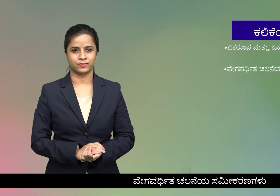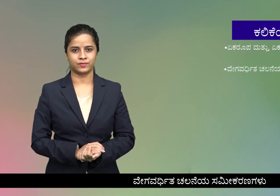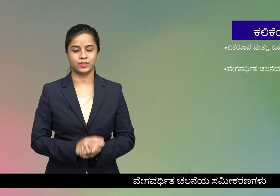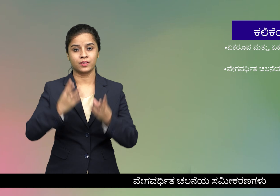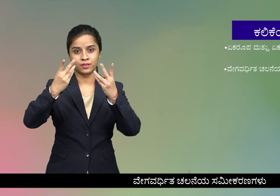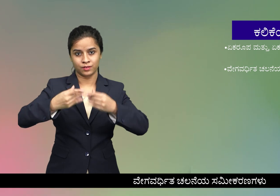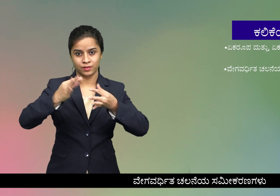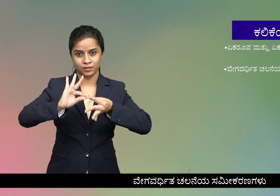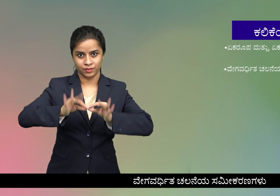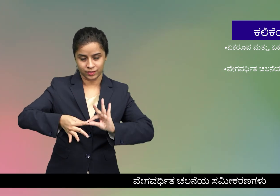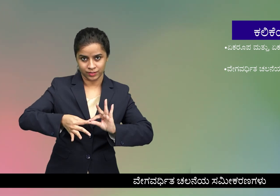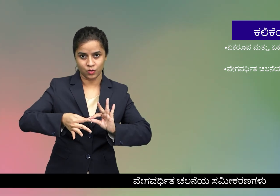ವೇಗವರ್ಧಿತ ಚಲನೆಯ ಸಮೀಕರಣಗಳು,